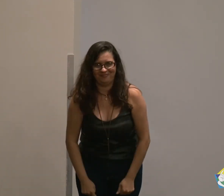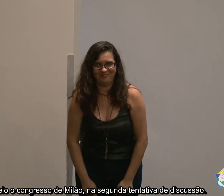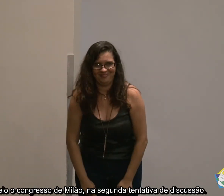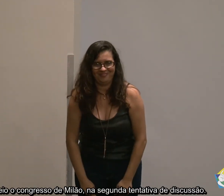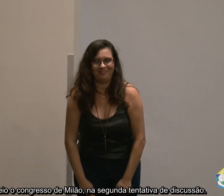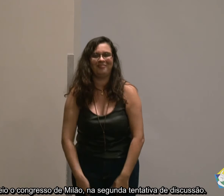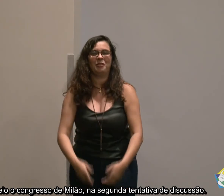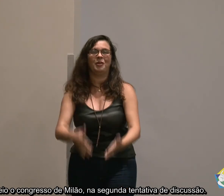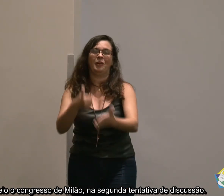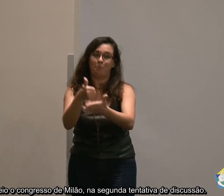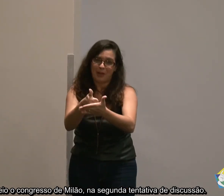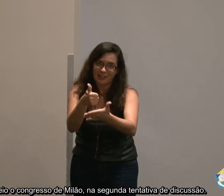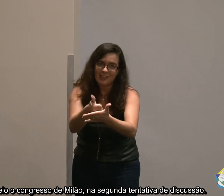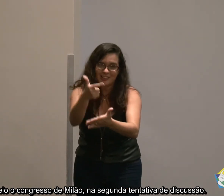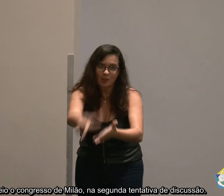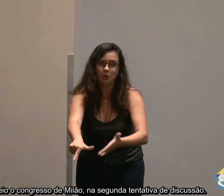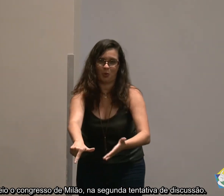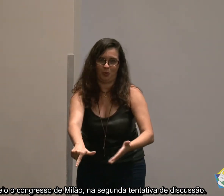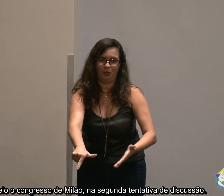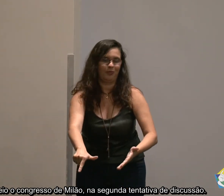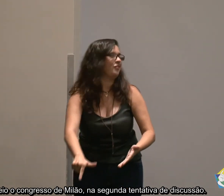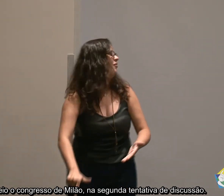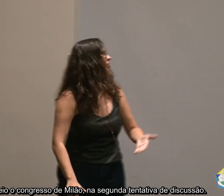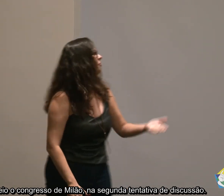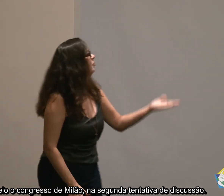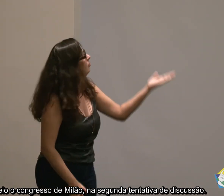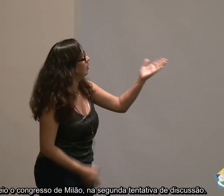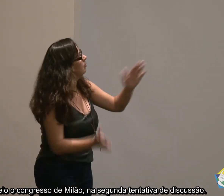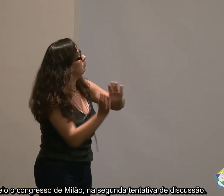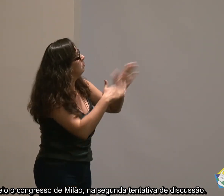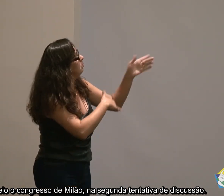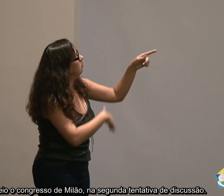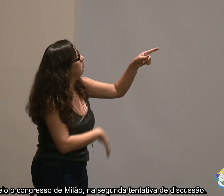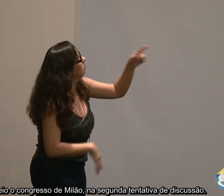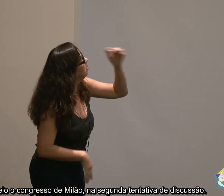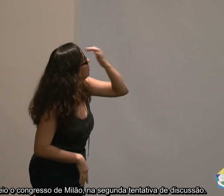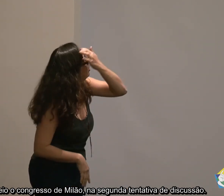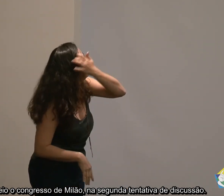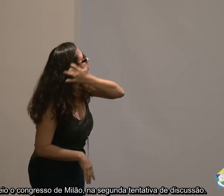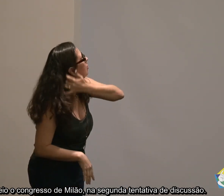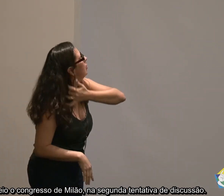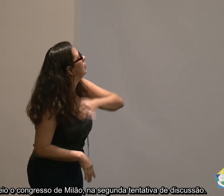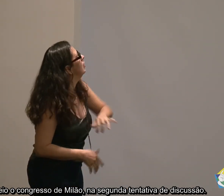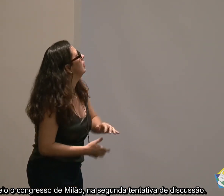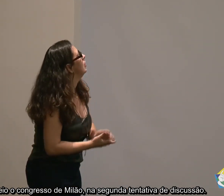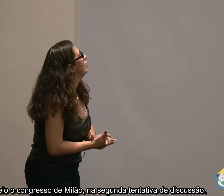e logo em seguida veio o congresso de Milão na segunda tentativa de discussão